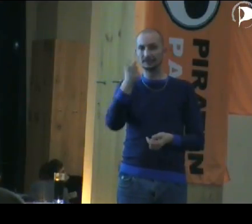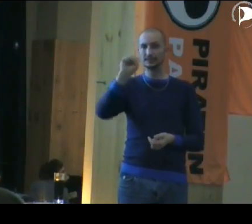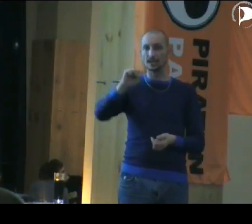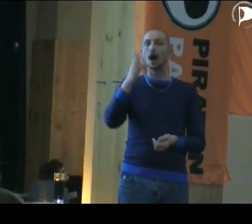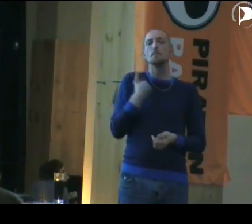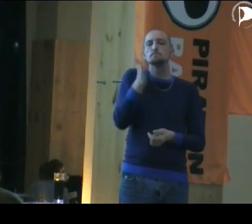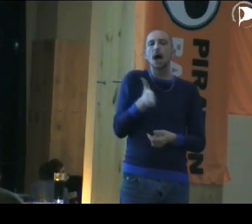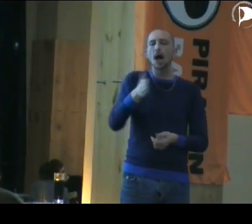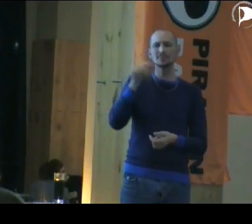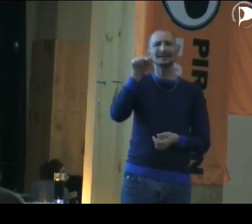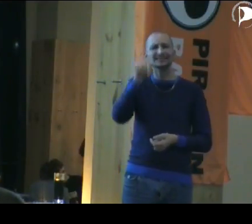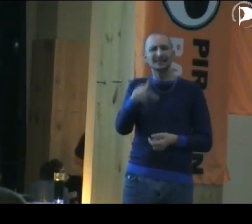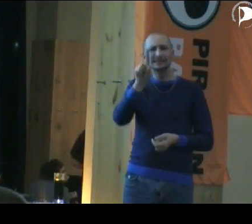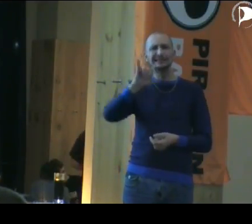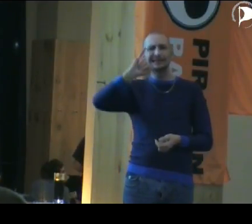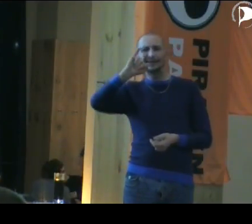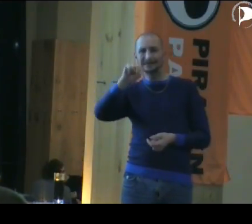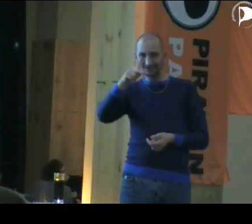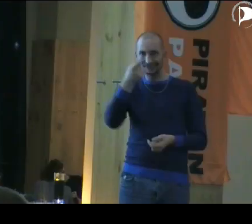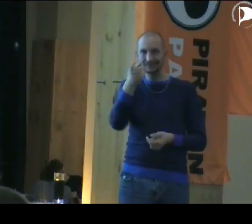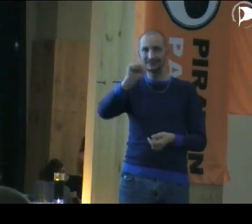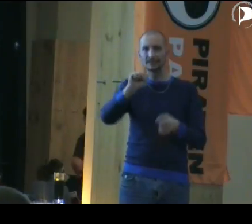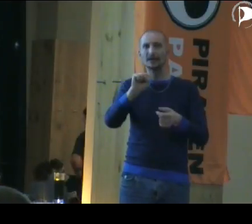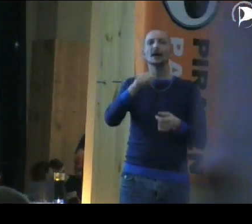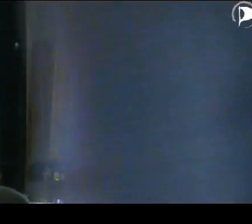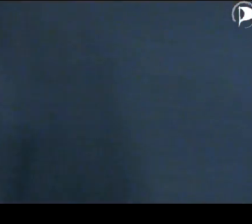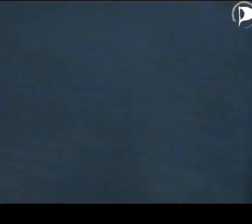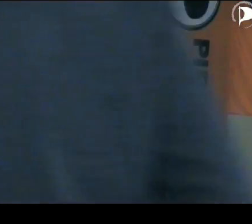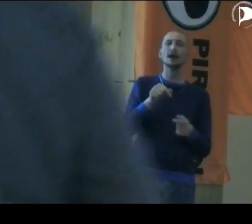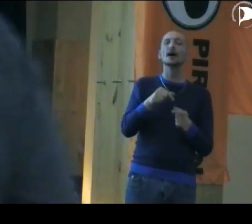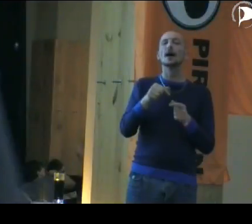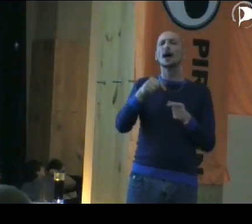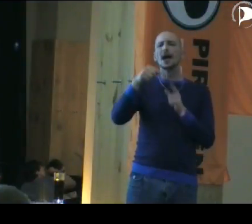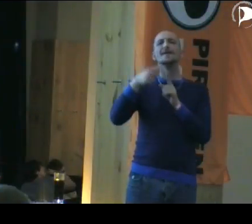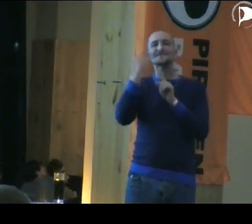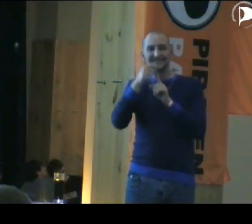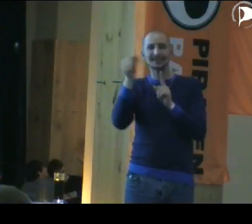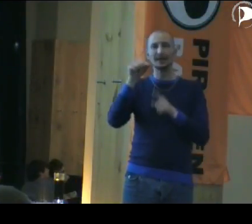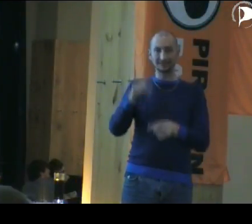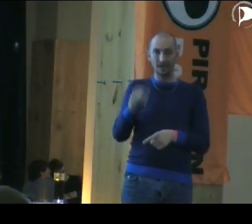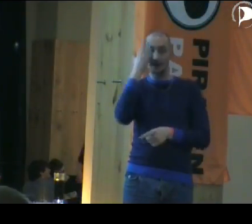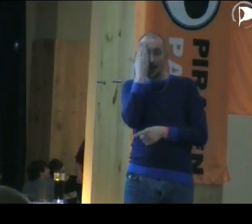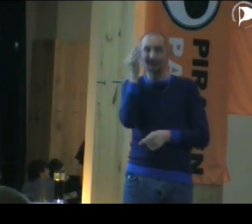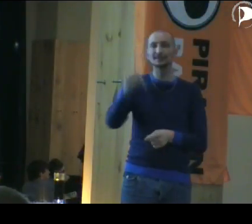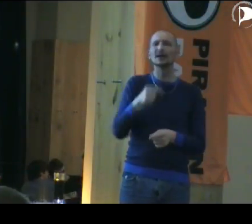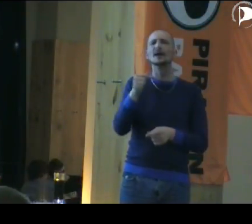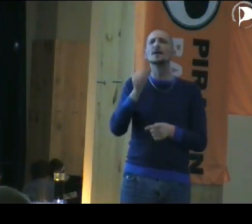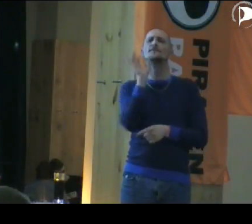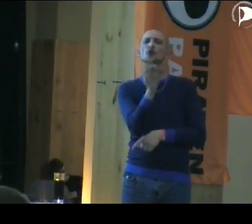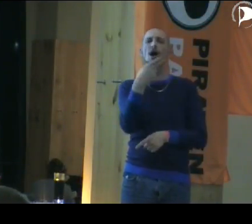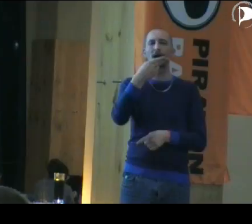dies ist eine grafik ist allerdings besteht für heidenheim bei großer hat keine heimste aus vorher